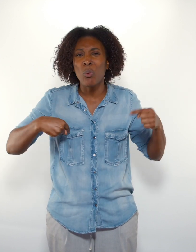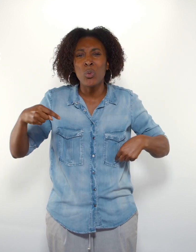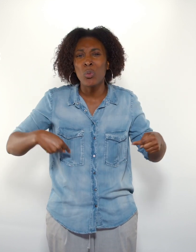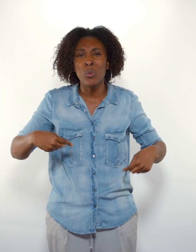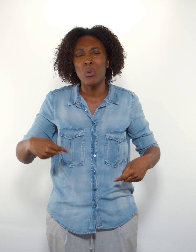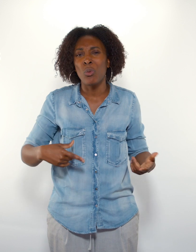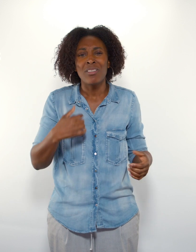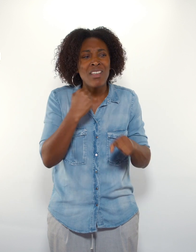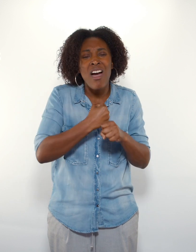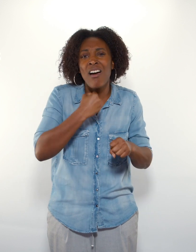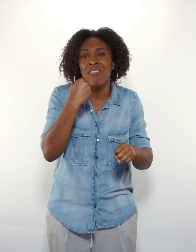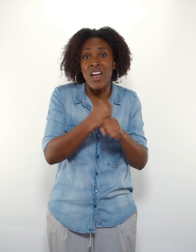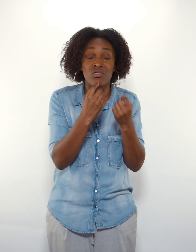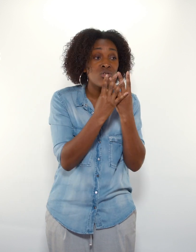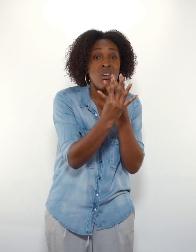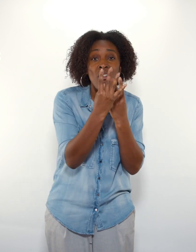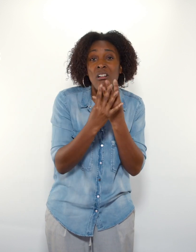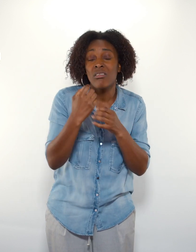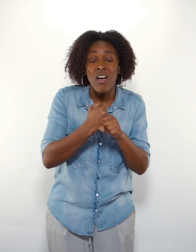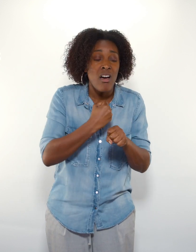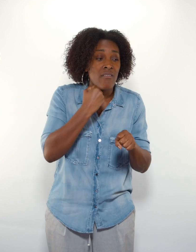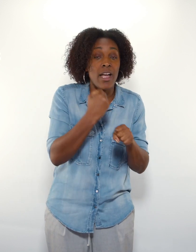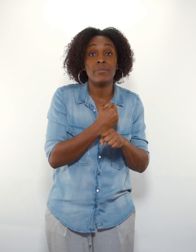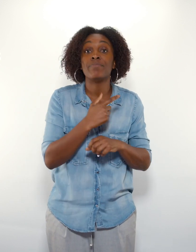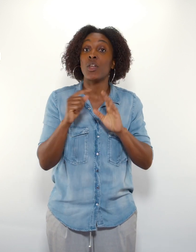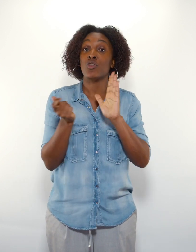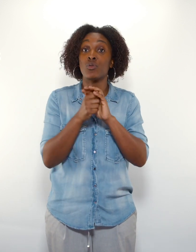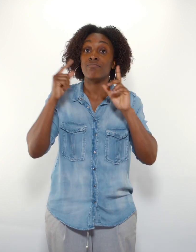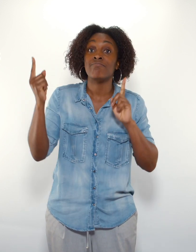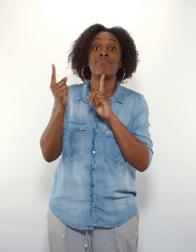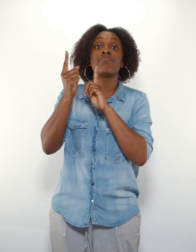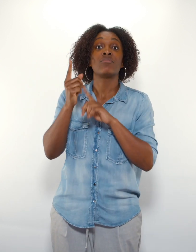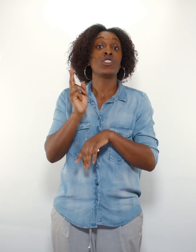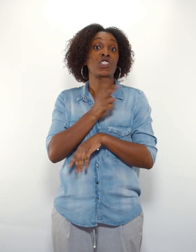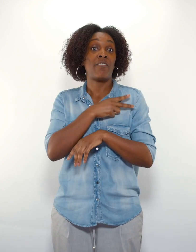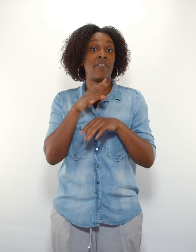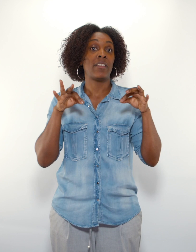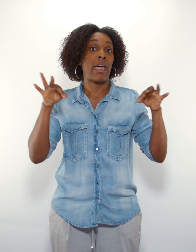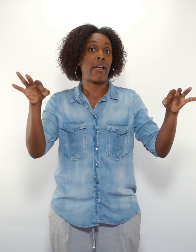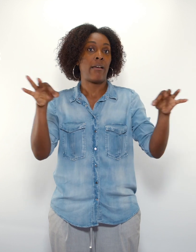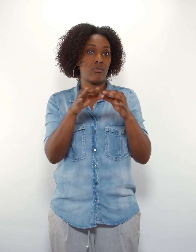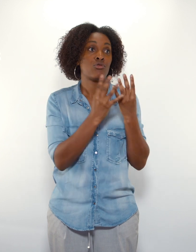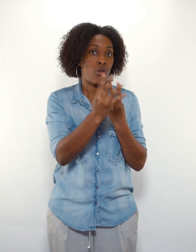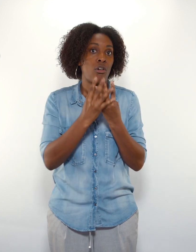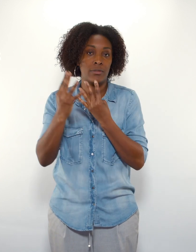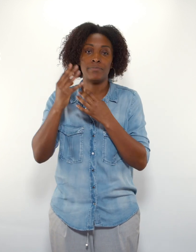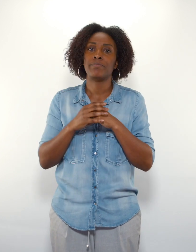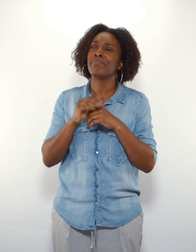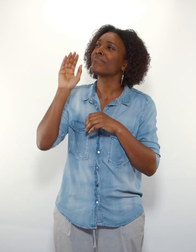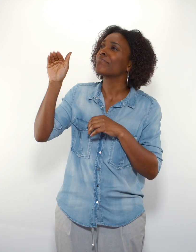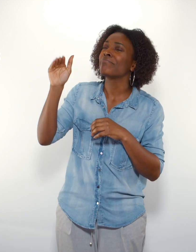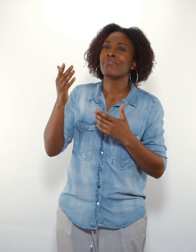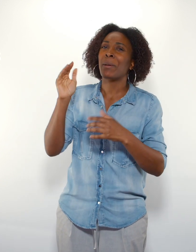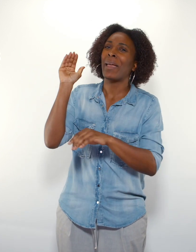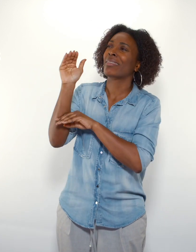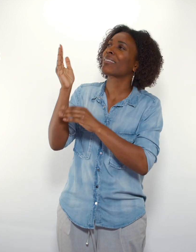délabré. Il travaille dans les champs. Et un jour, il va voir le seigneur de ces terres et il lui dit «